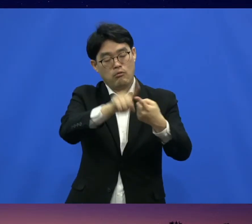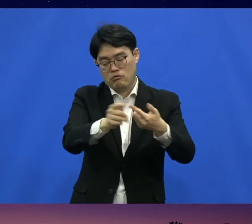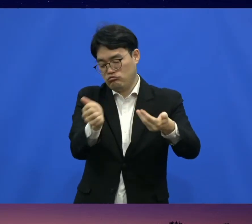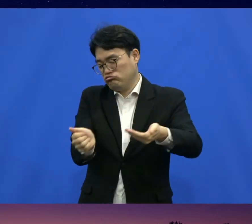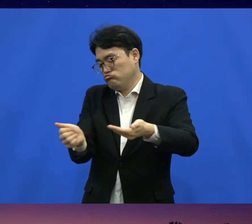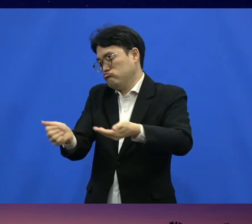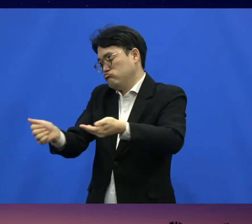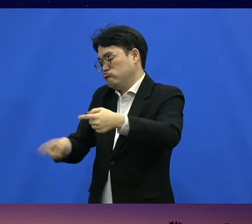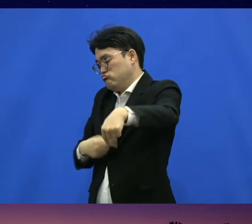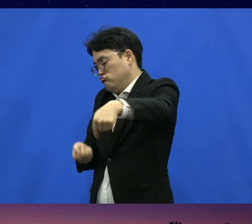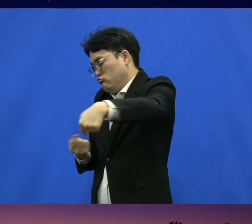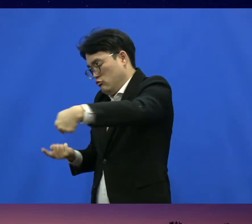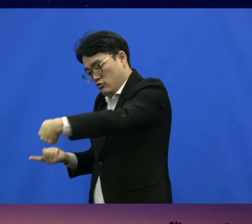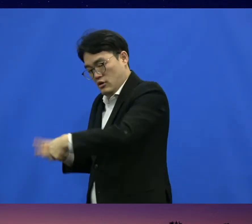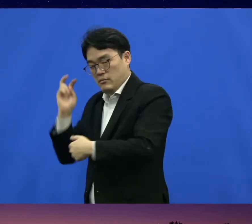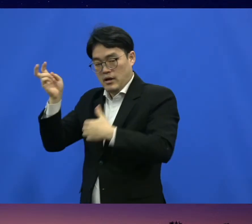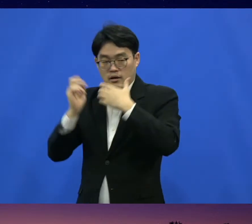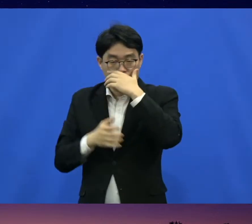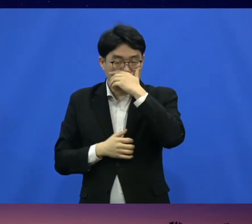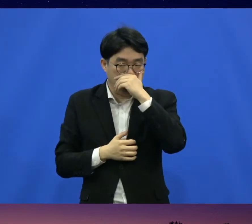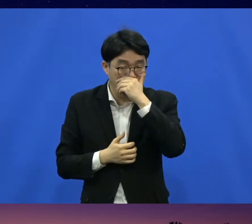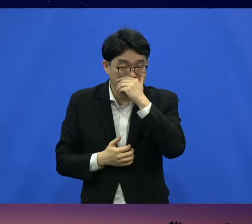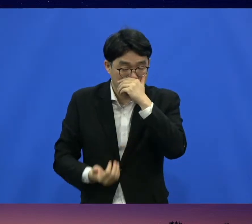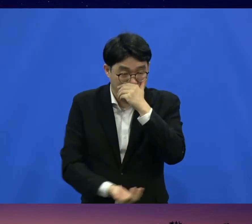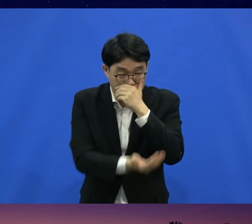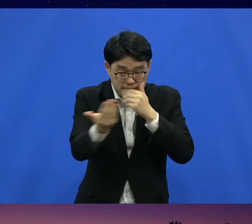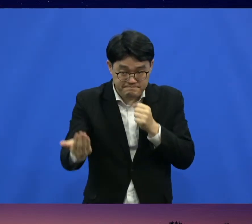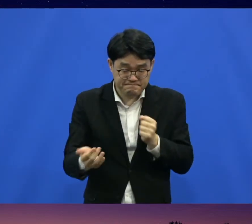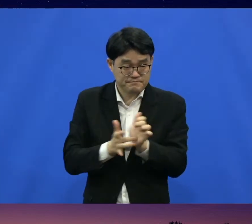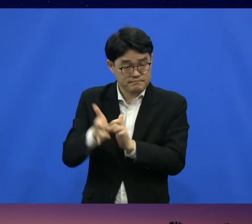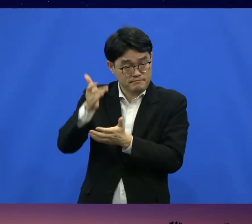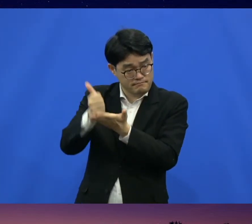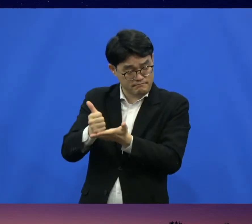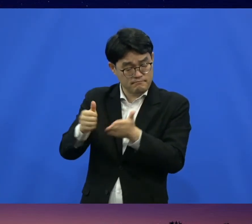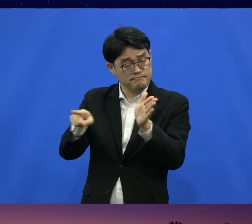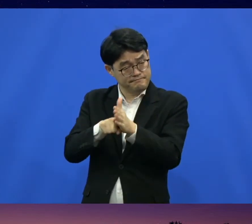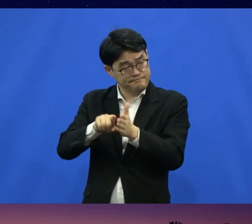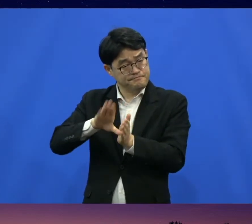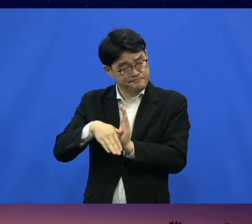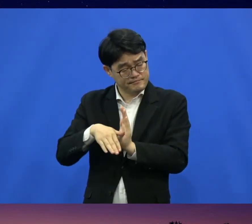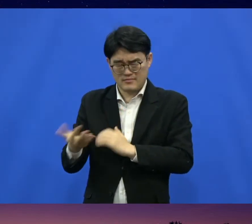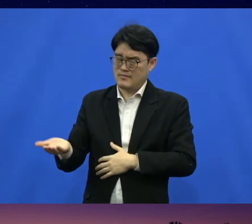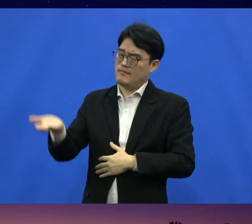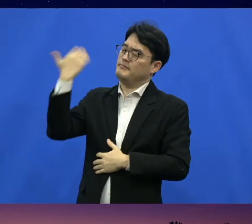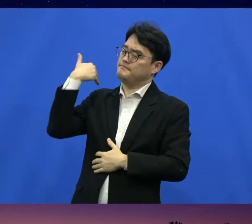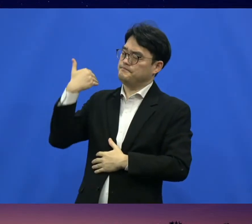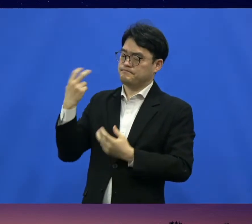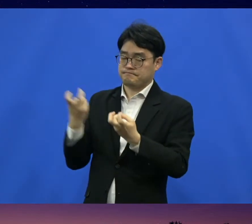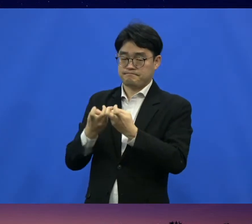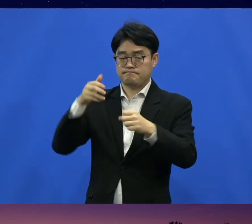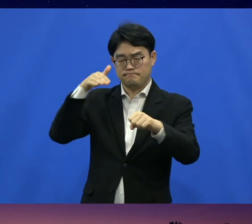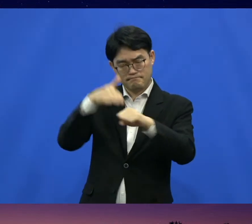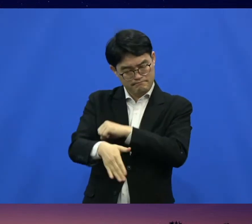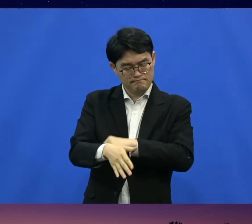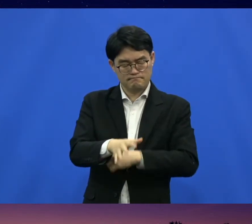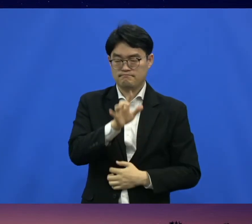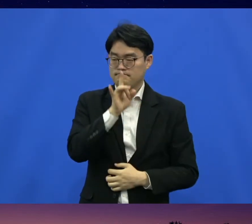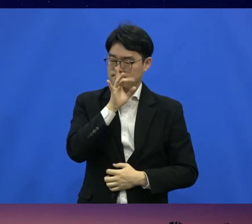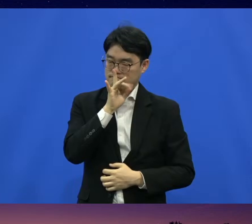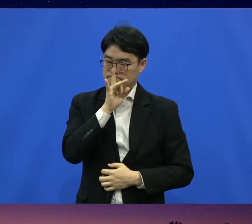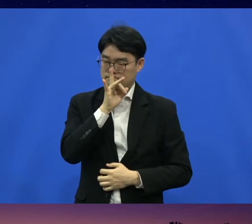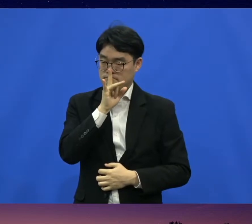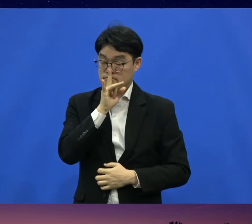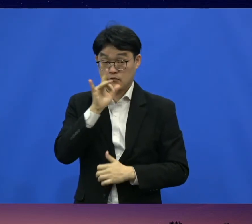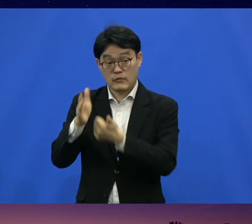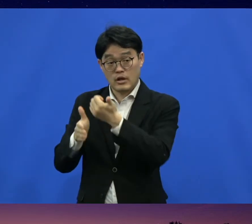믿으면서도 이전의 방식을 내려놓지 못할 때가 있어요. 하나님의 일을 하면서도 세상적 방식으로